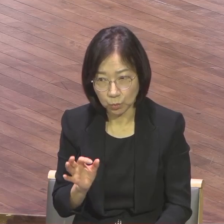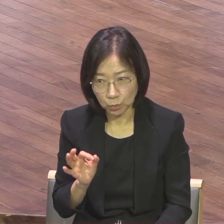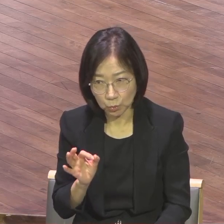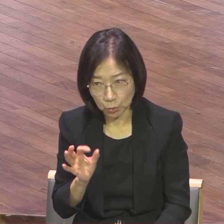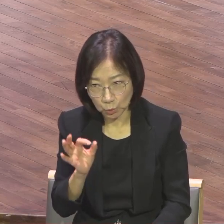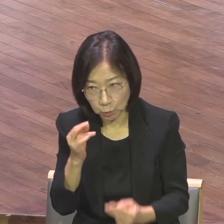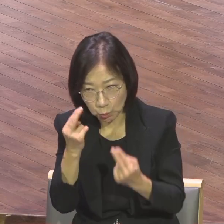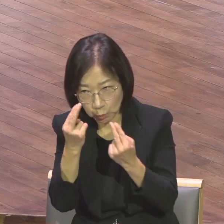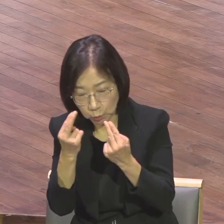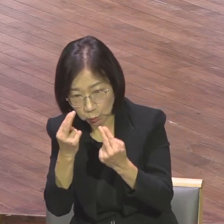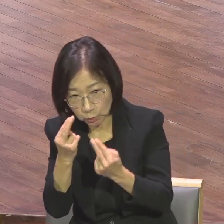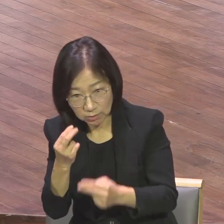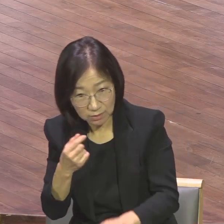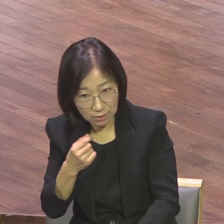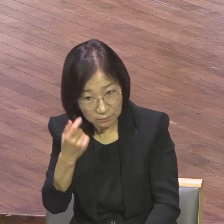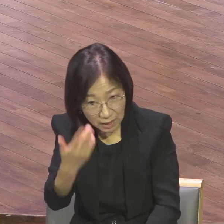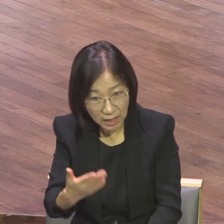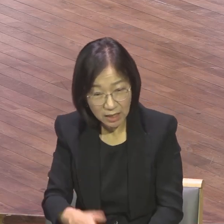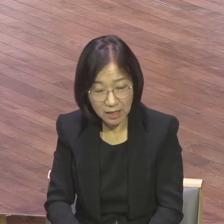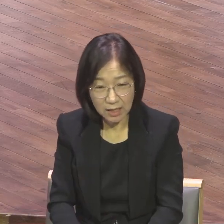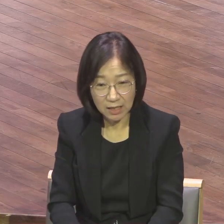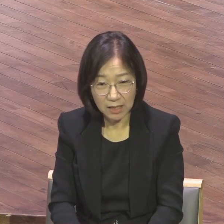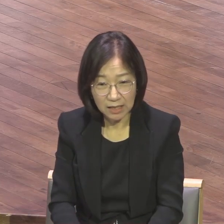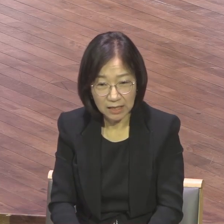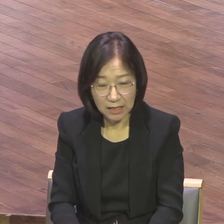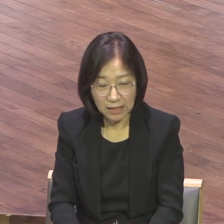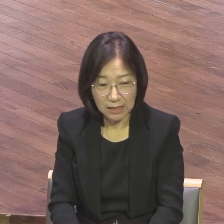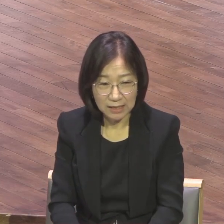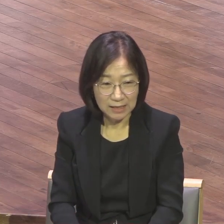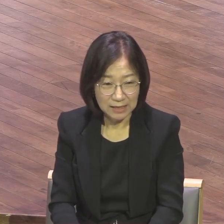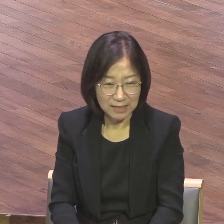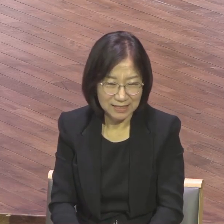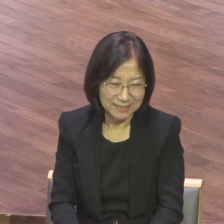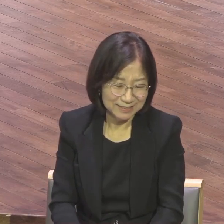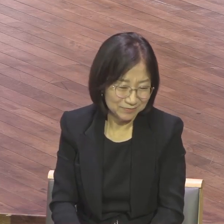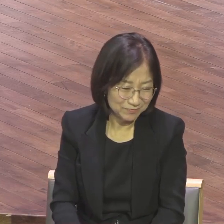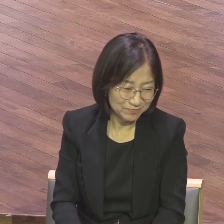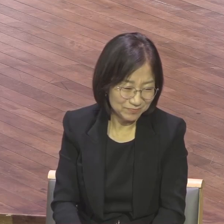때문에 목이 마릅니까? 물질이 없어서 목이 탑니까?